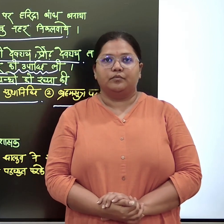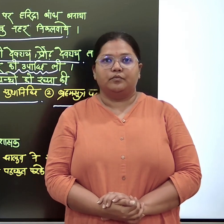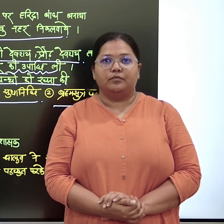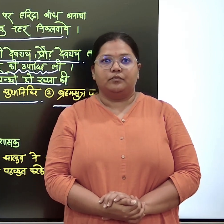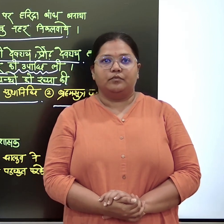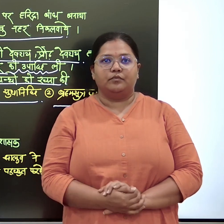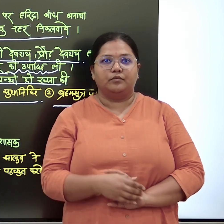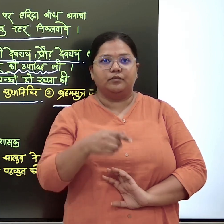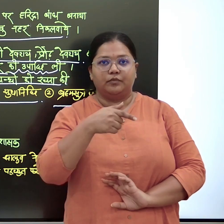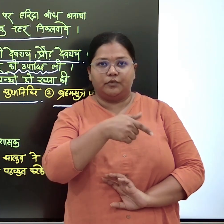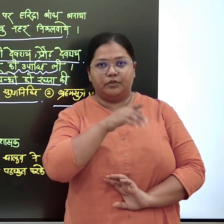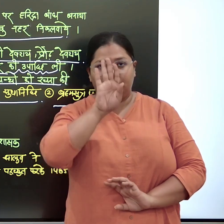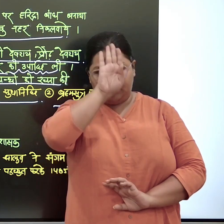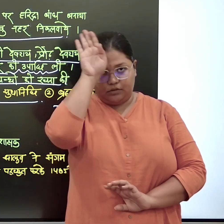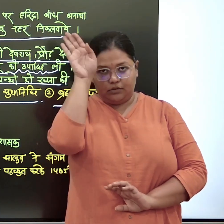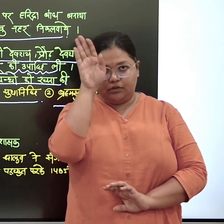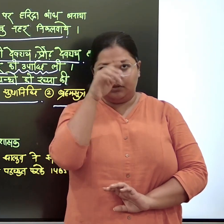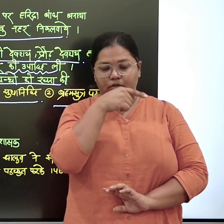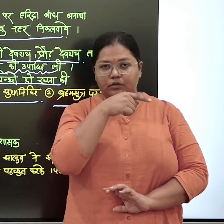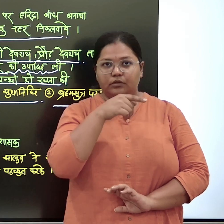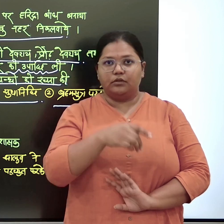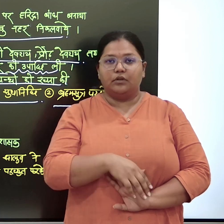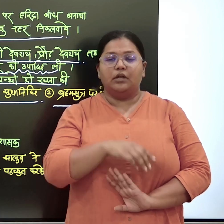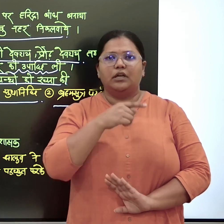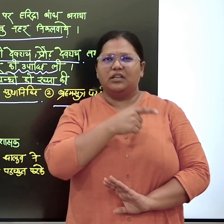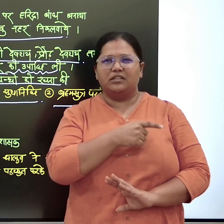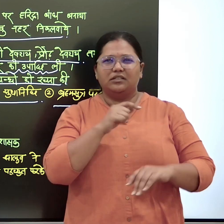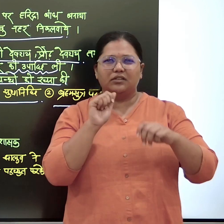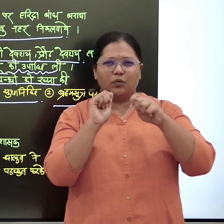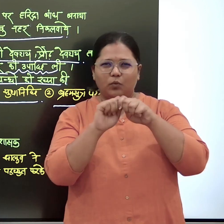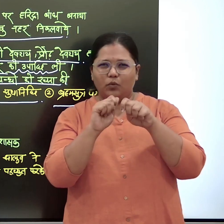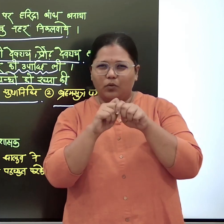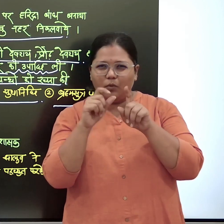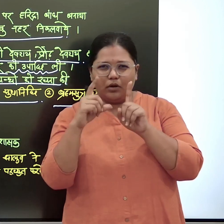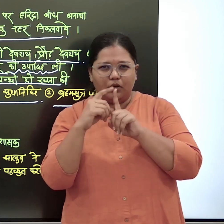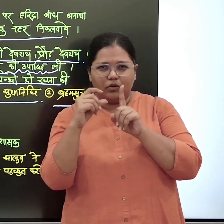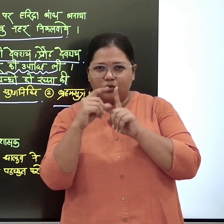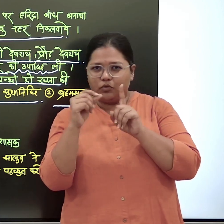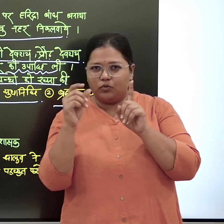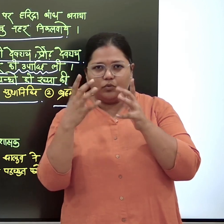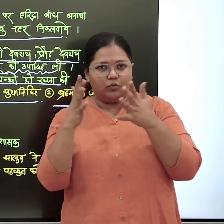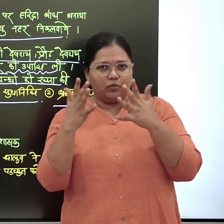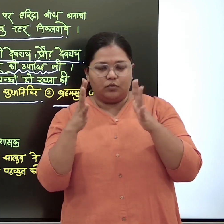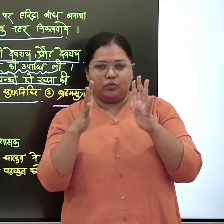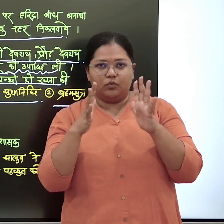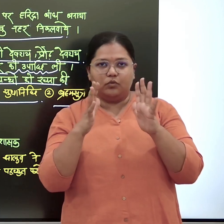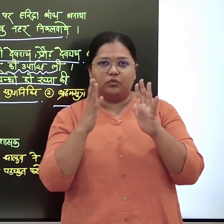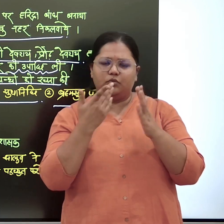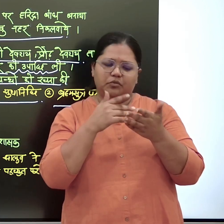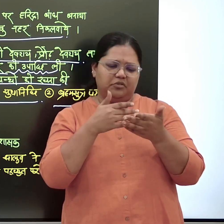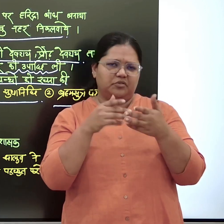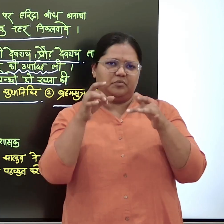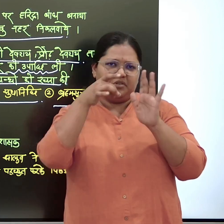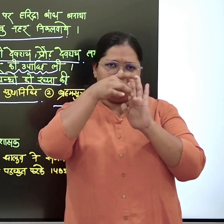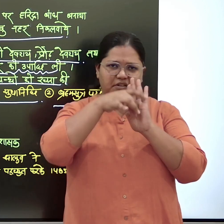ठीक, मल्लिका अर्जुन, कुछ काम नहीं है इसके पास तो इसमें कुछ नहीं लिखेंगे।